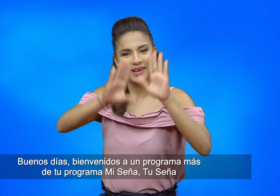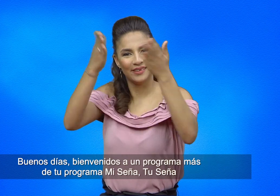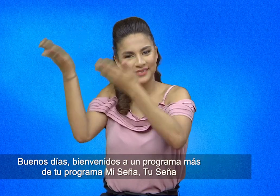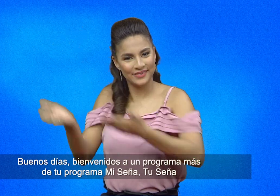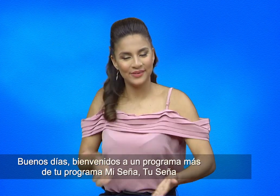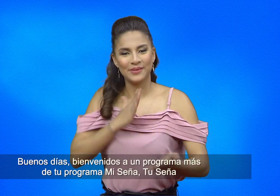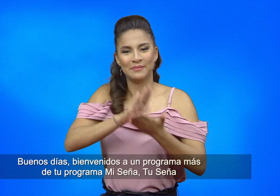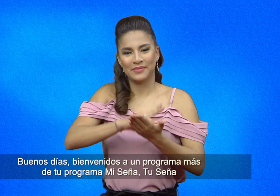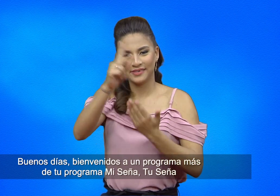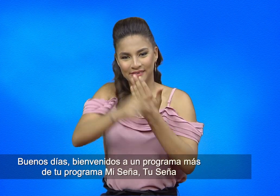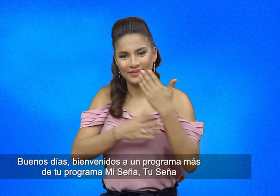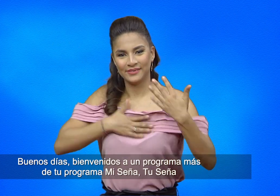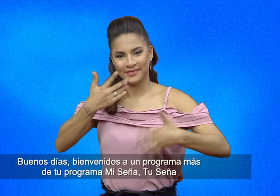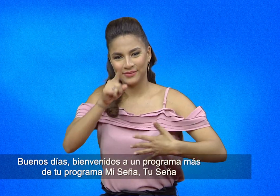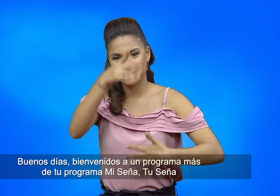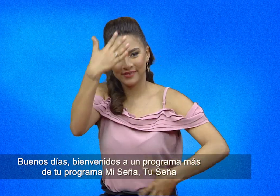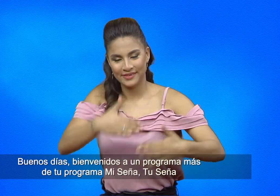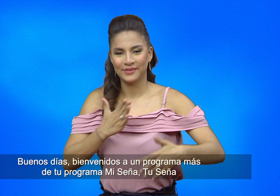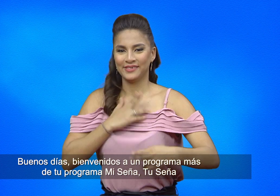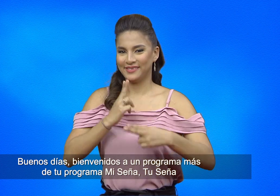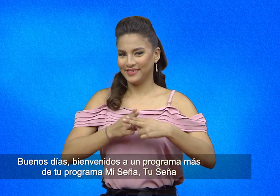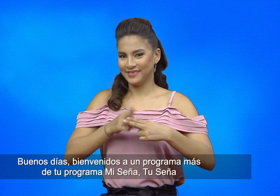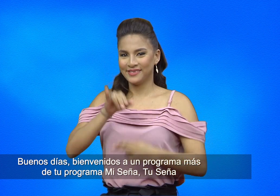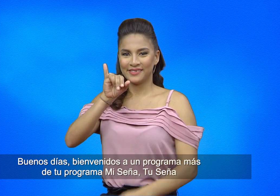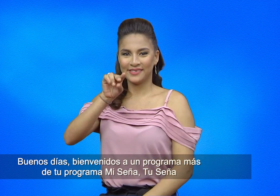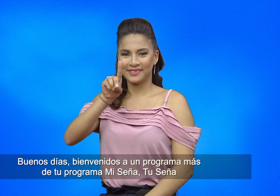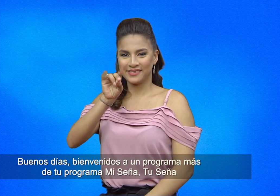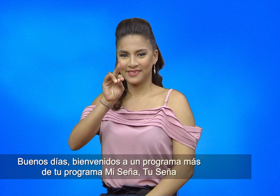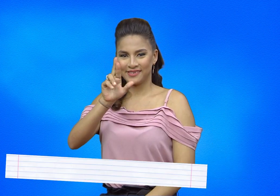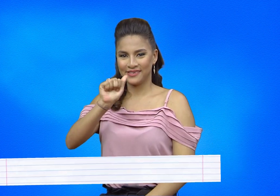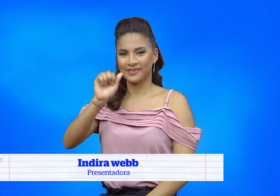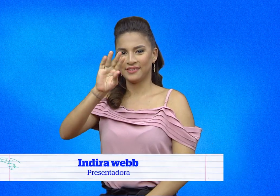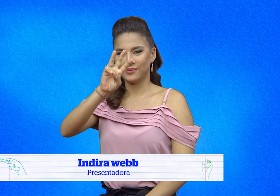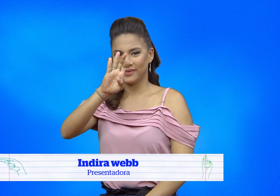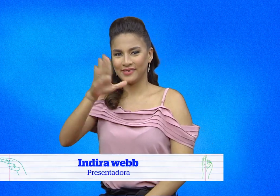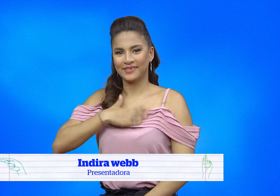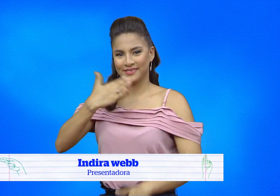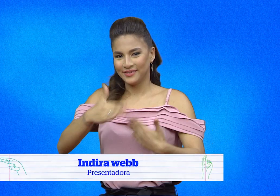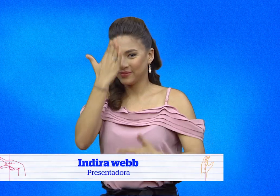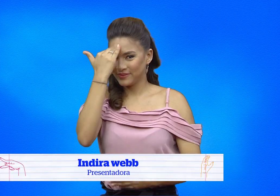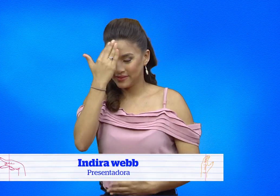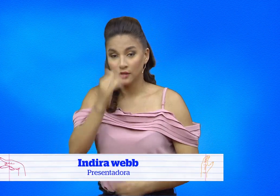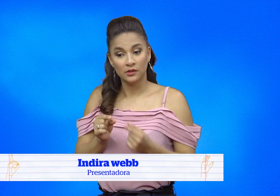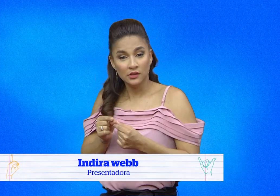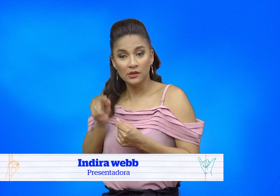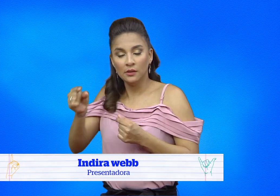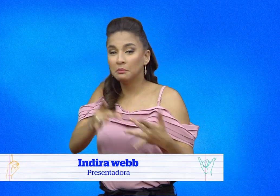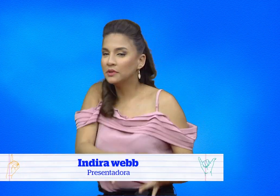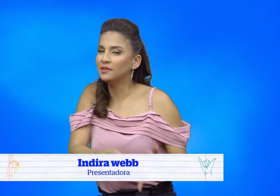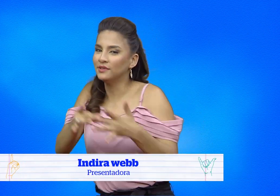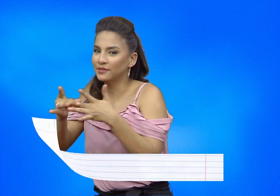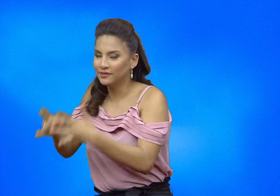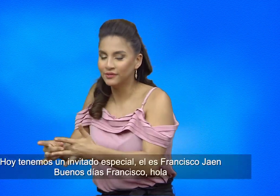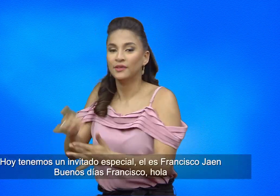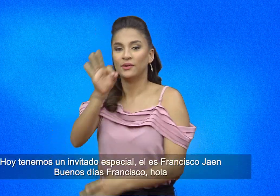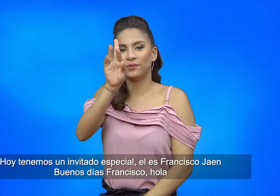buenos días bienvenidos a un programa más de mí sea tu señal yo soy indhira web esta es mi seña hoy tenemos un